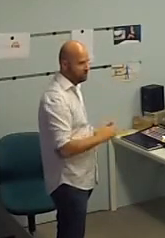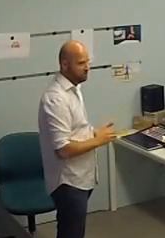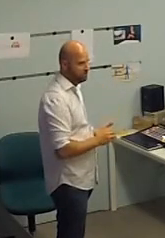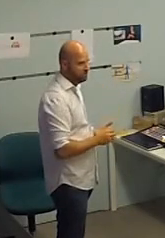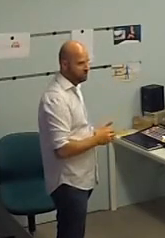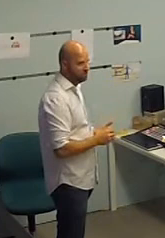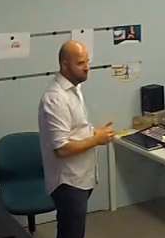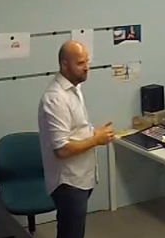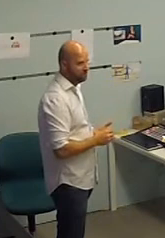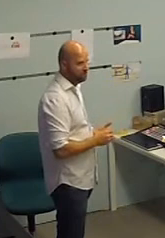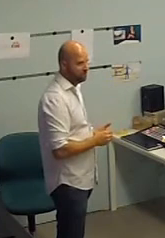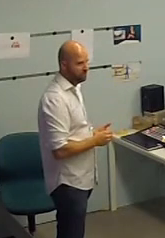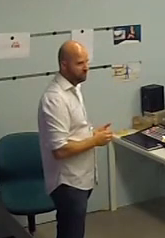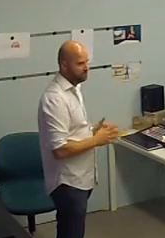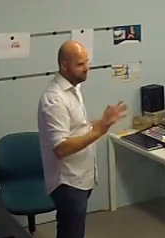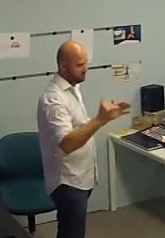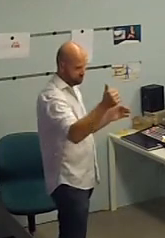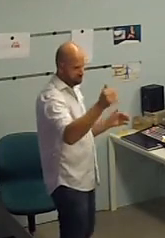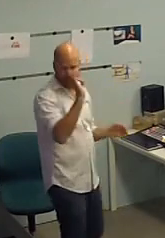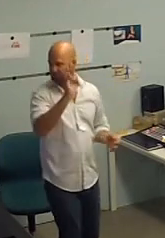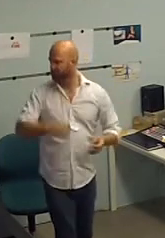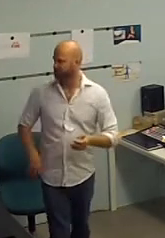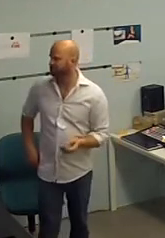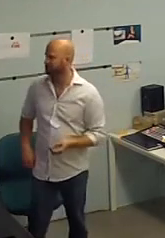sagen, Lilian? Ich denke, du hast alles.